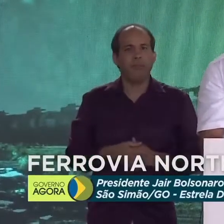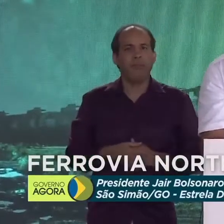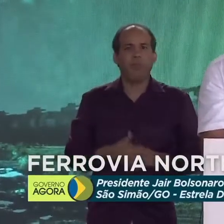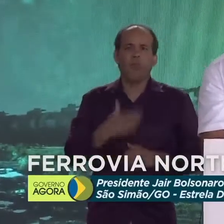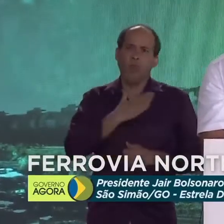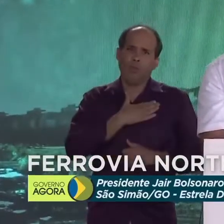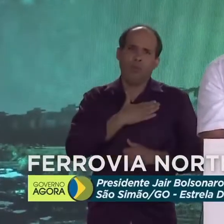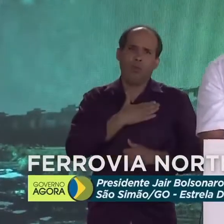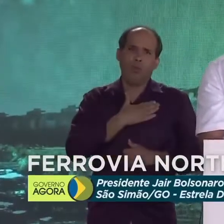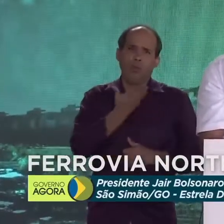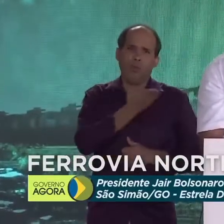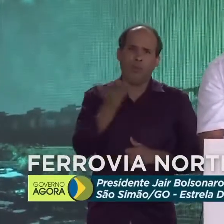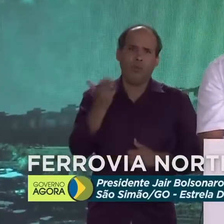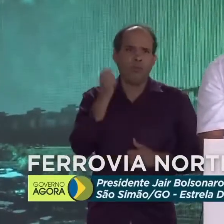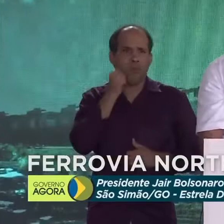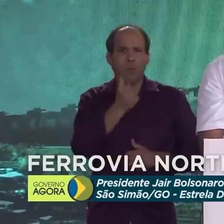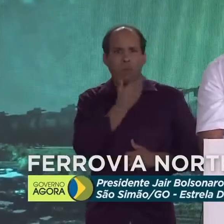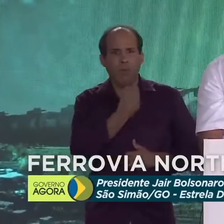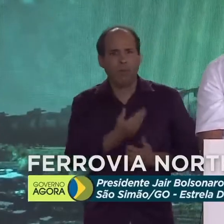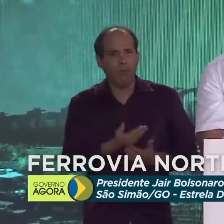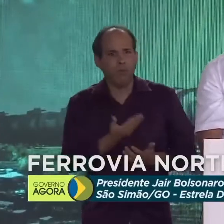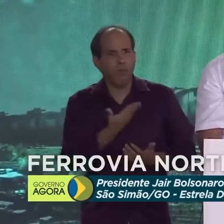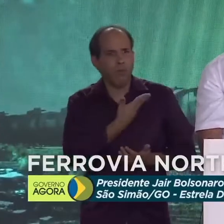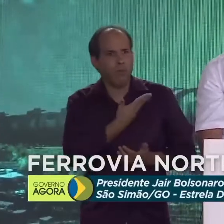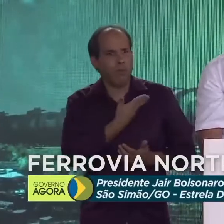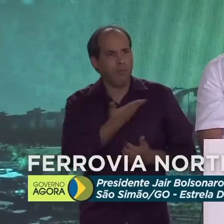Meus senhores, minhas senhoras,